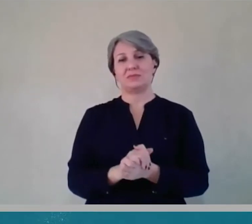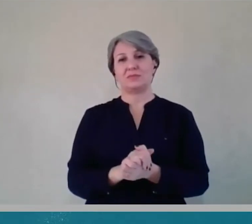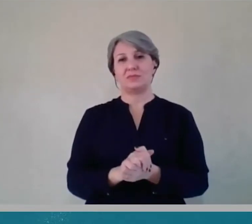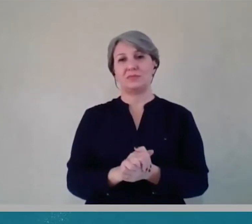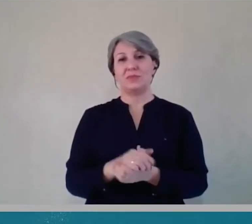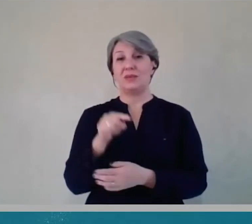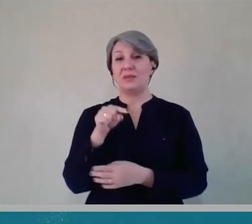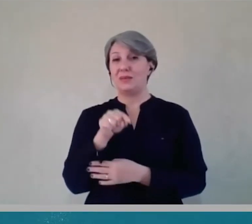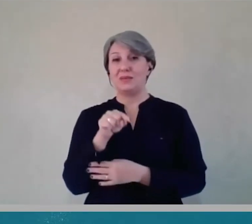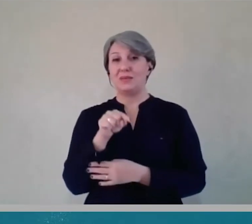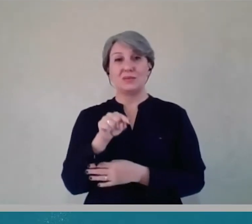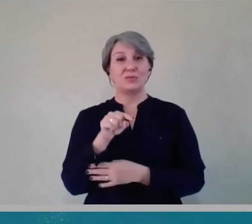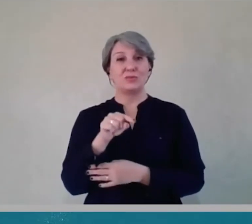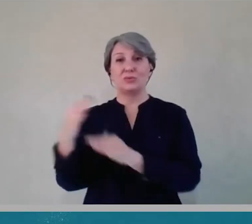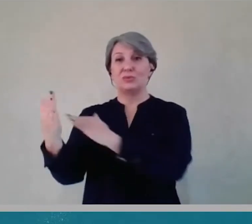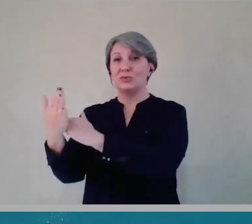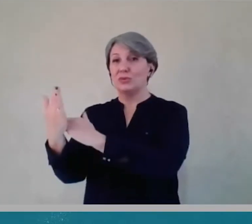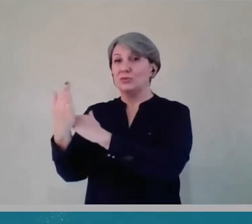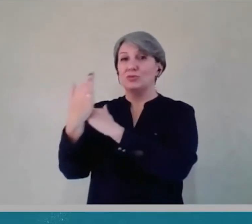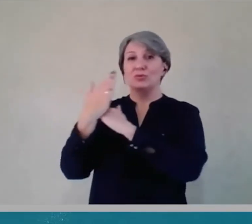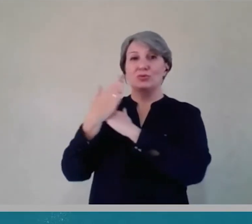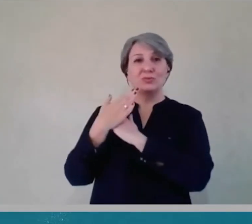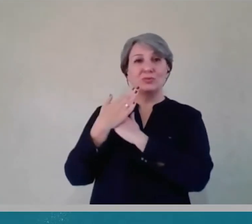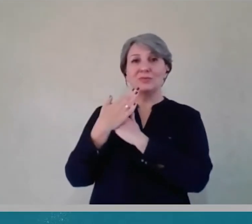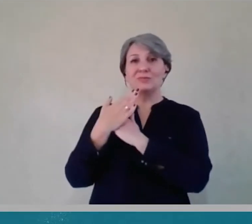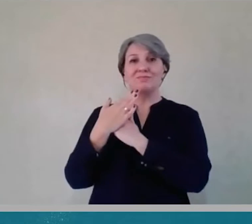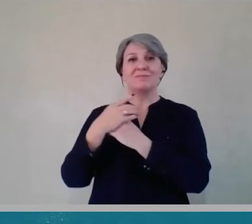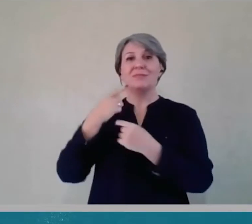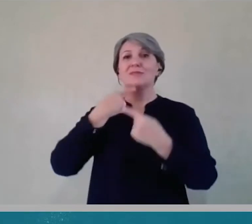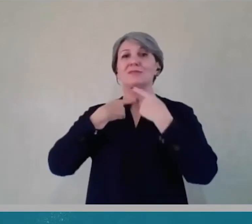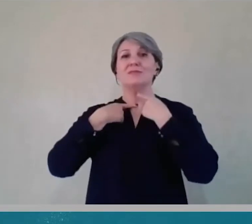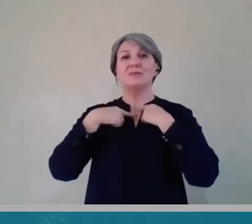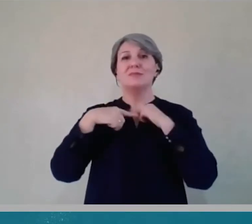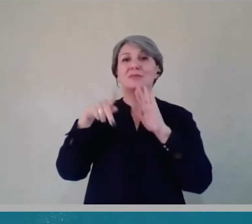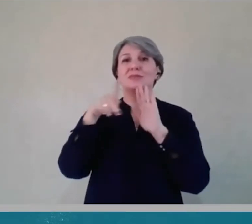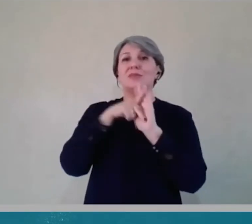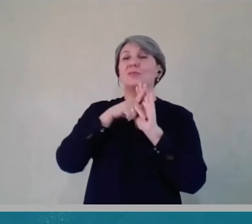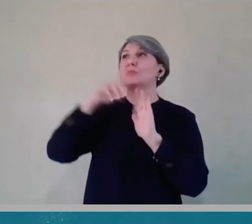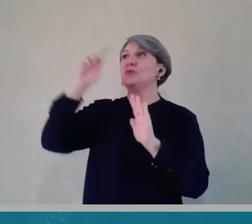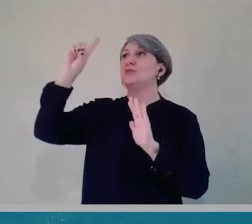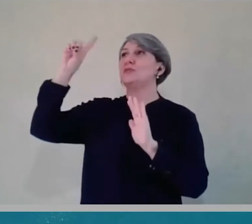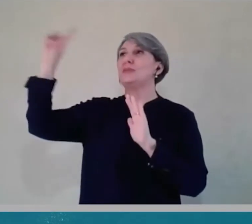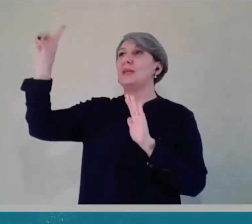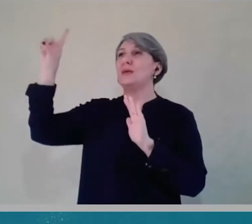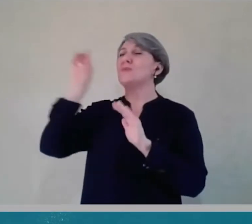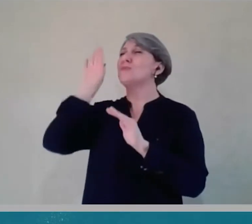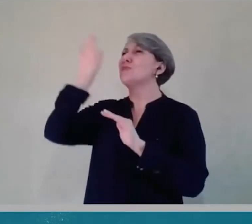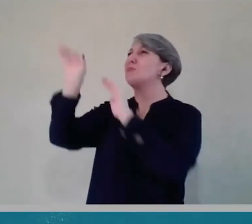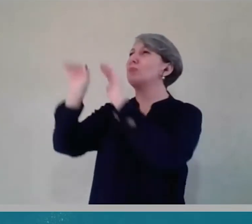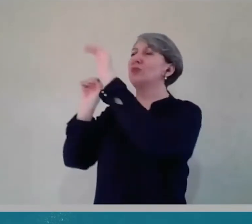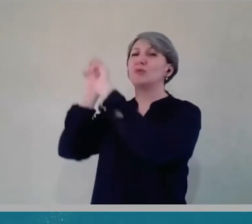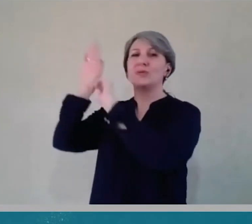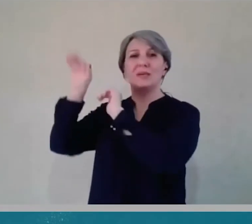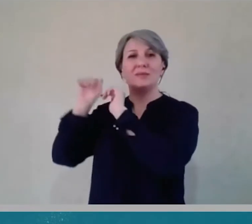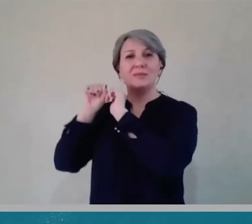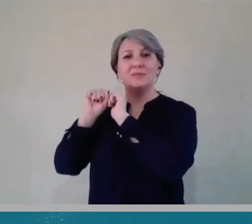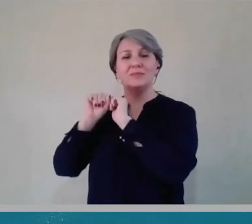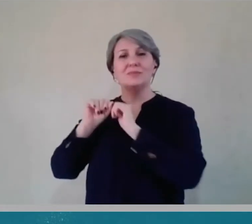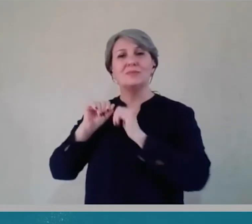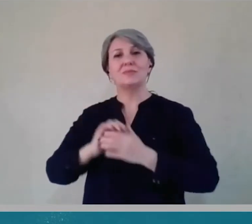buscar o Senhor, buscar a vontade do Senhor, tá? Ó Senhor Jesus. E não só isso,